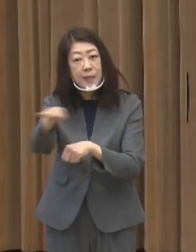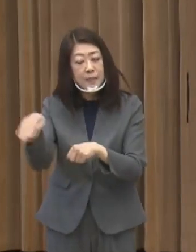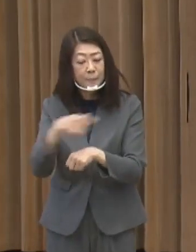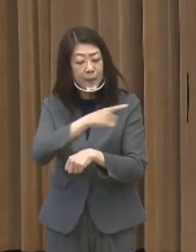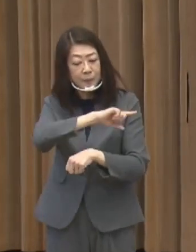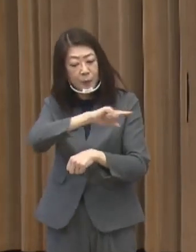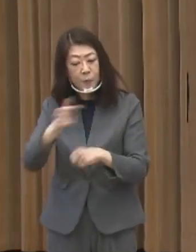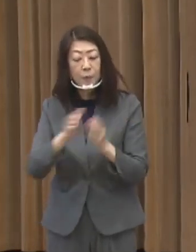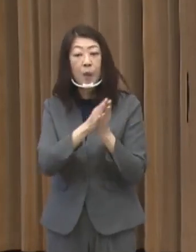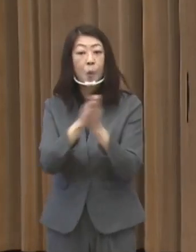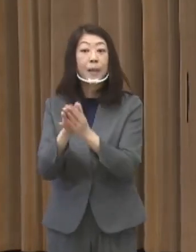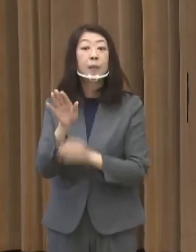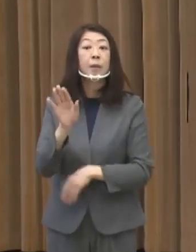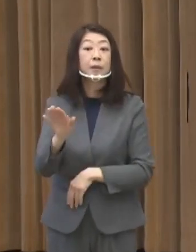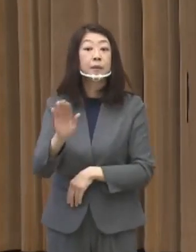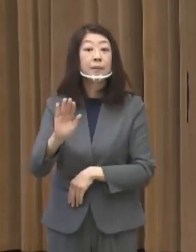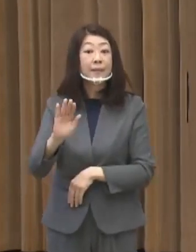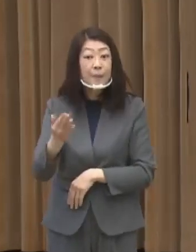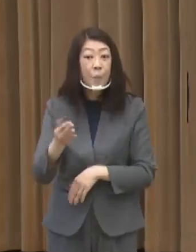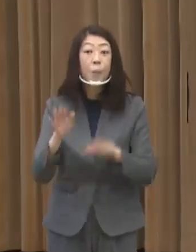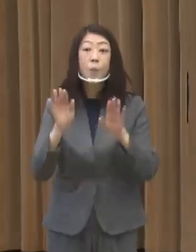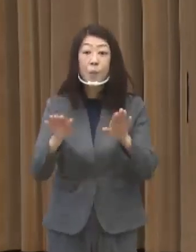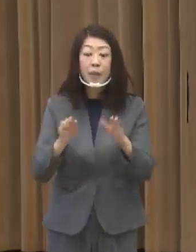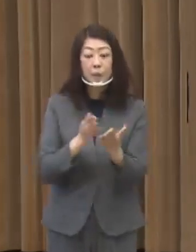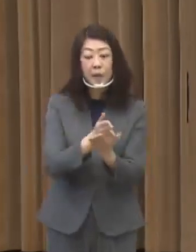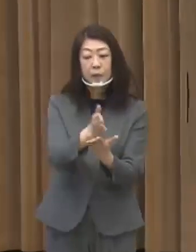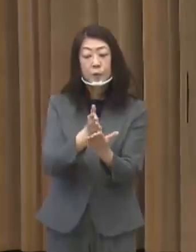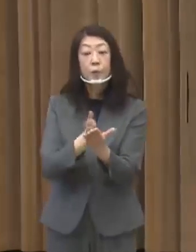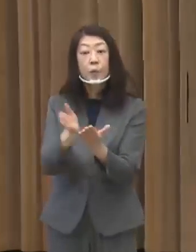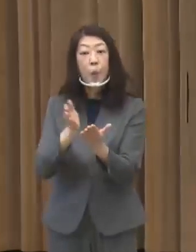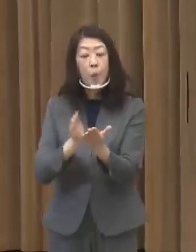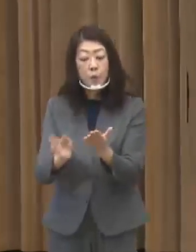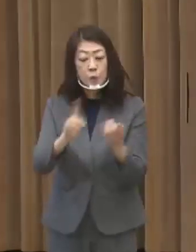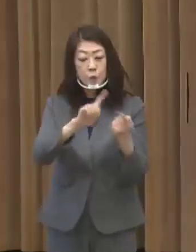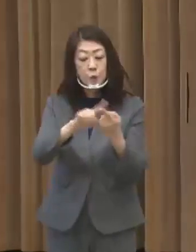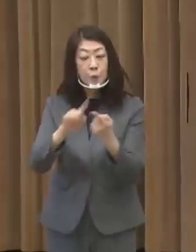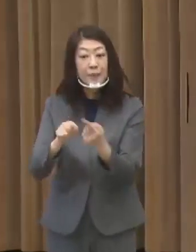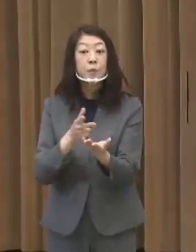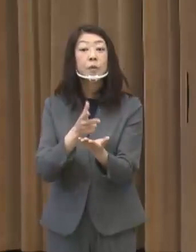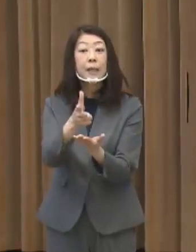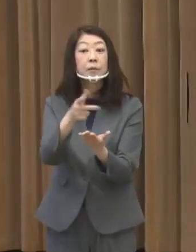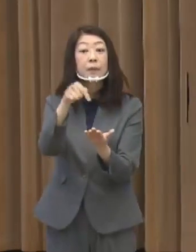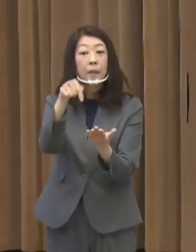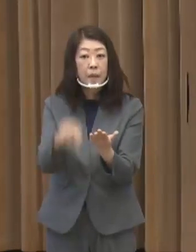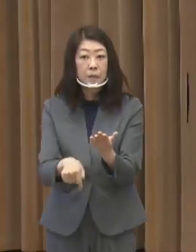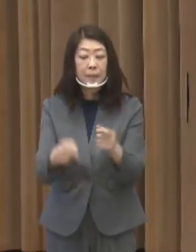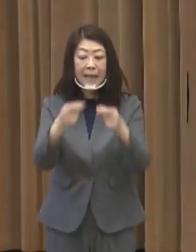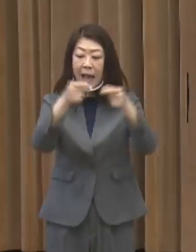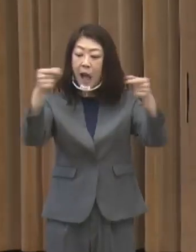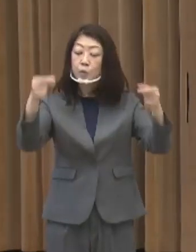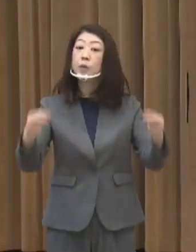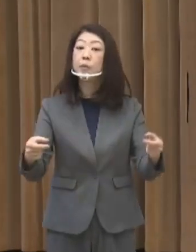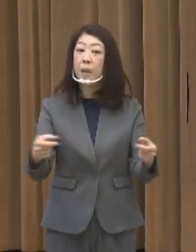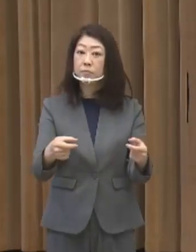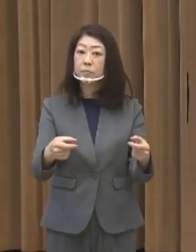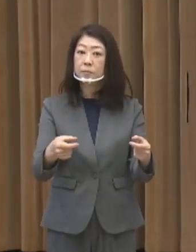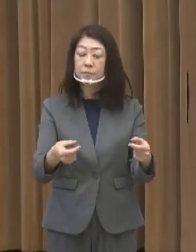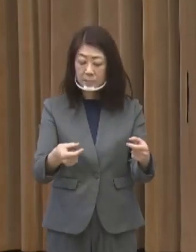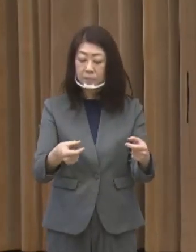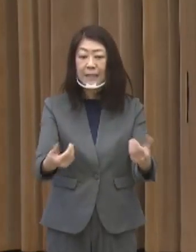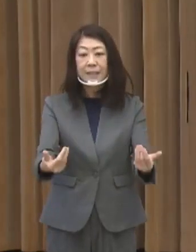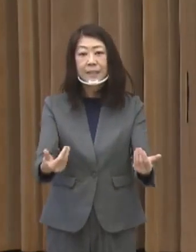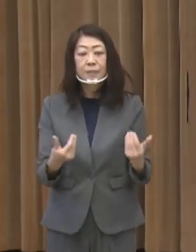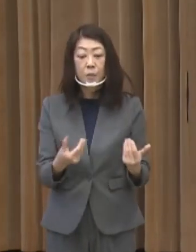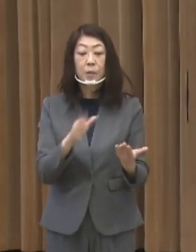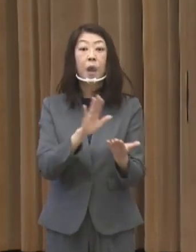をしておりますが、今回は業種別ガイドラインの中にアクリル板等の設置が求められており、それが協力金の支給